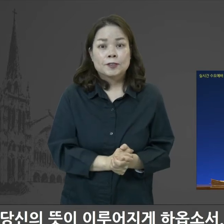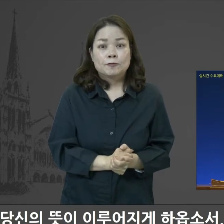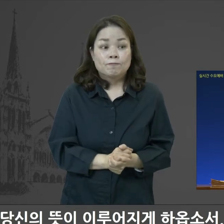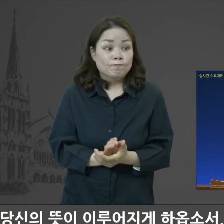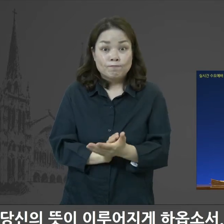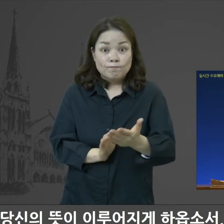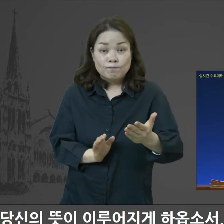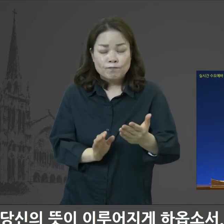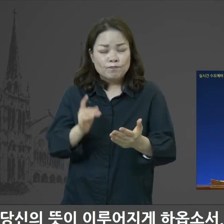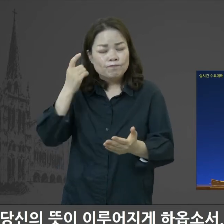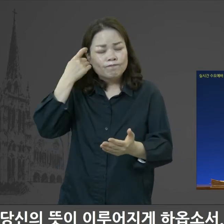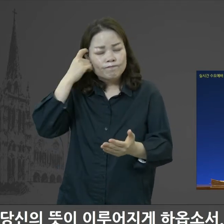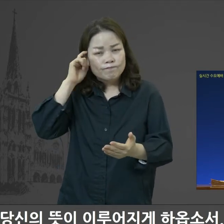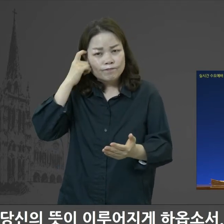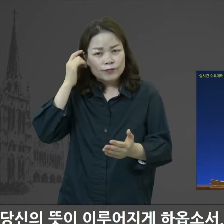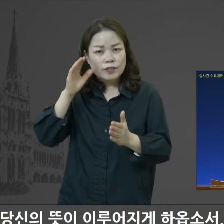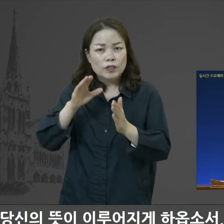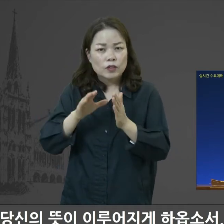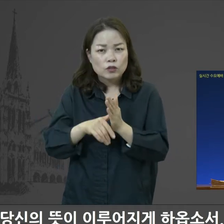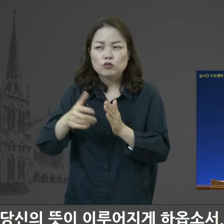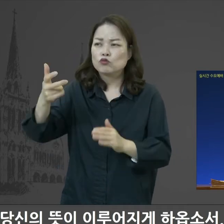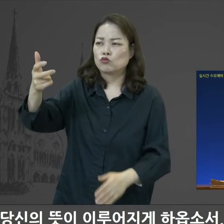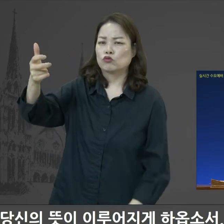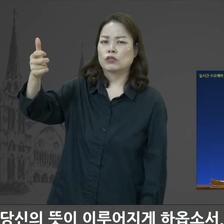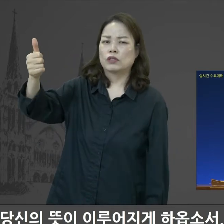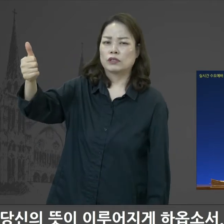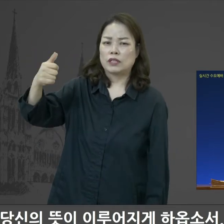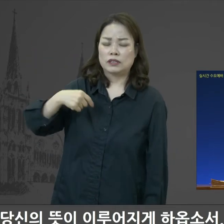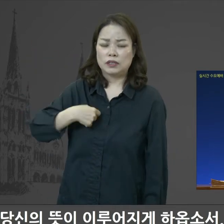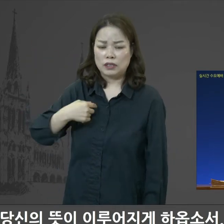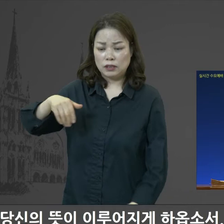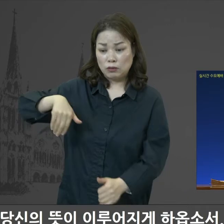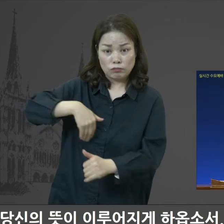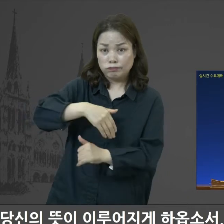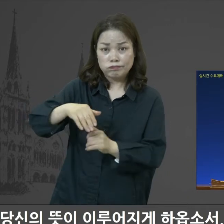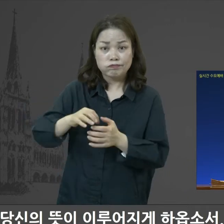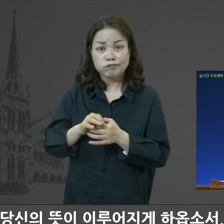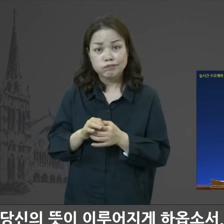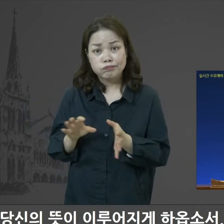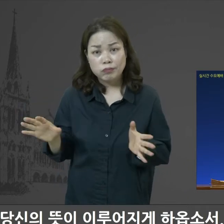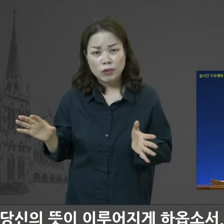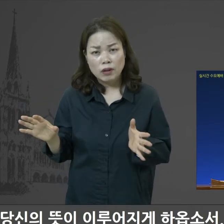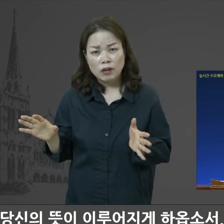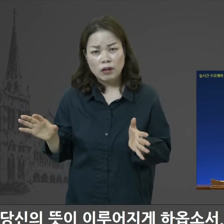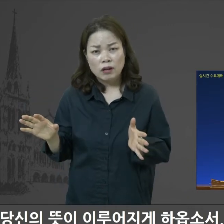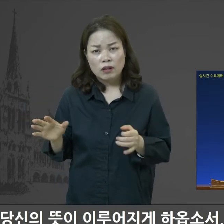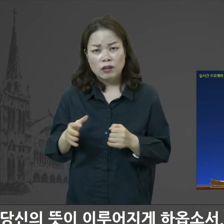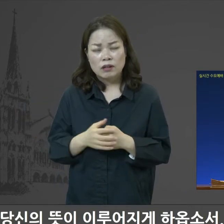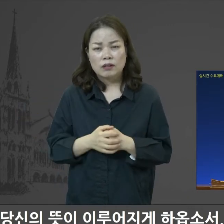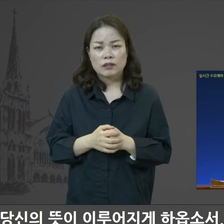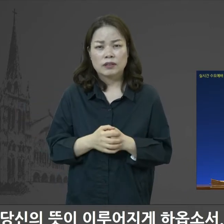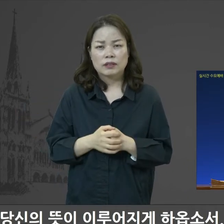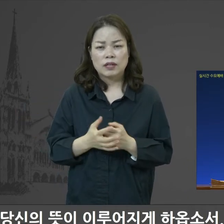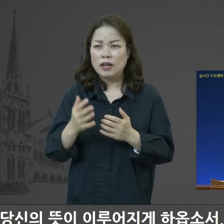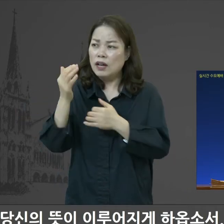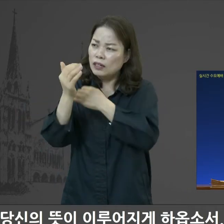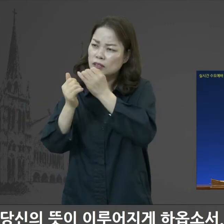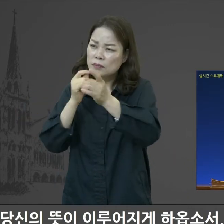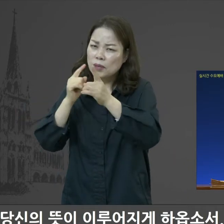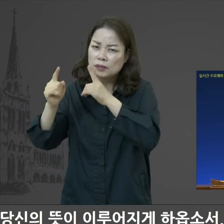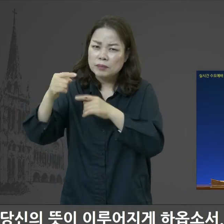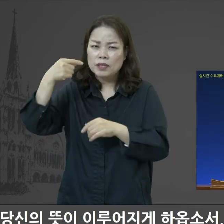여러분, 이 한 문장을 통해서 우리는 주께서 자신의 상황과는 관계없이 얼마나 하나님의